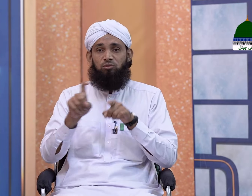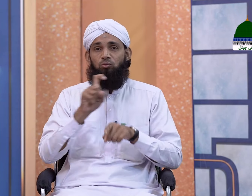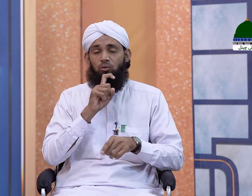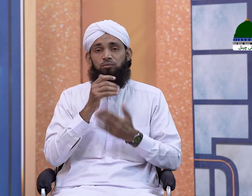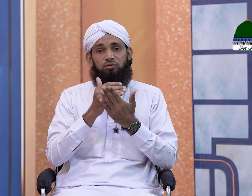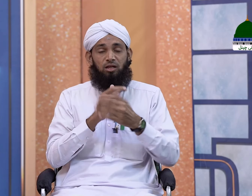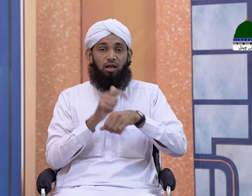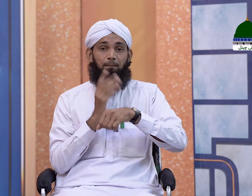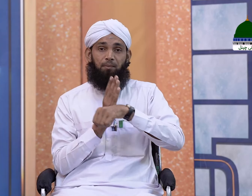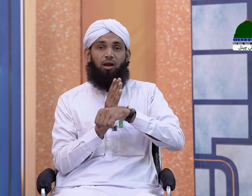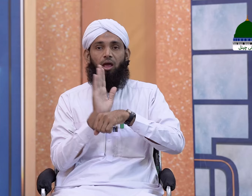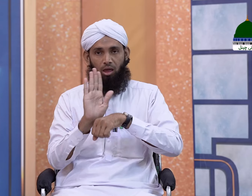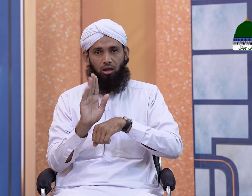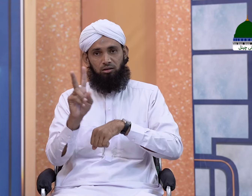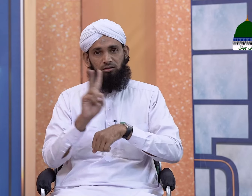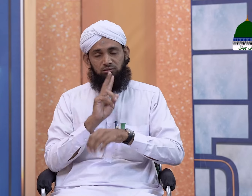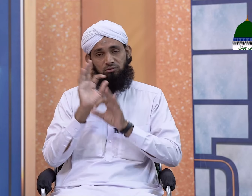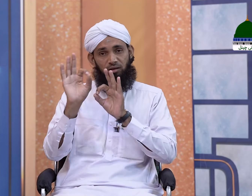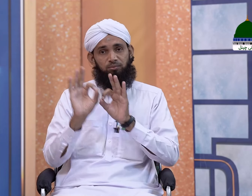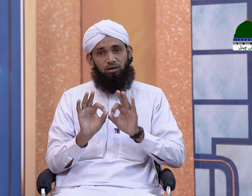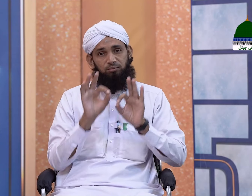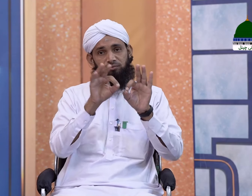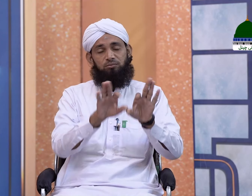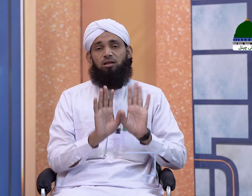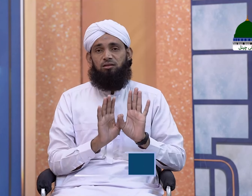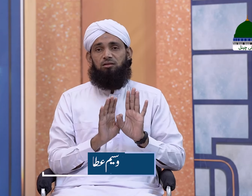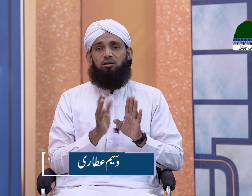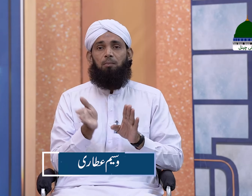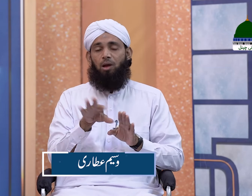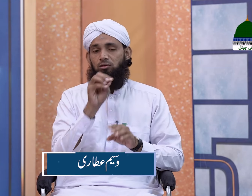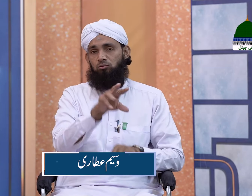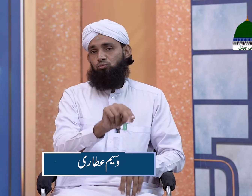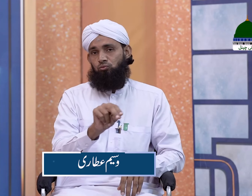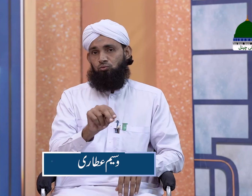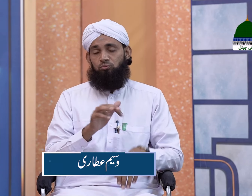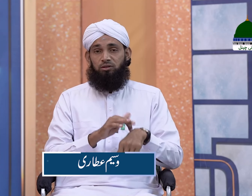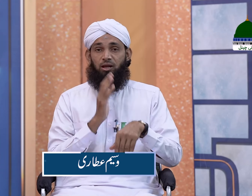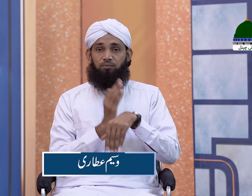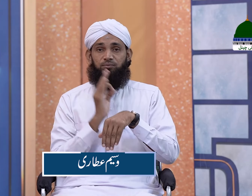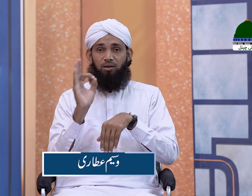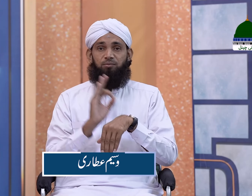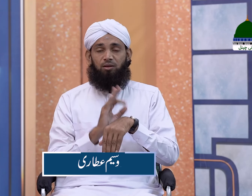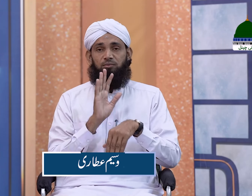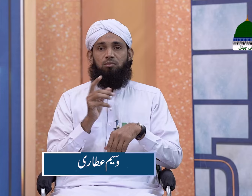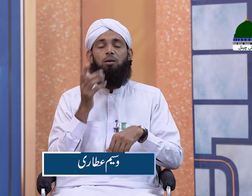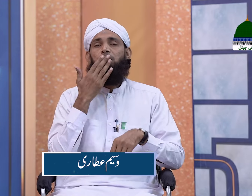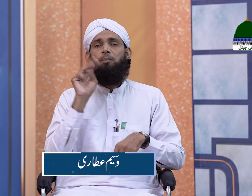اور ہونا بھی چاہیے۔ اگر ہم غور کریں تو یہ بڑی ایک اچھی اور بدیع سی بات ہے۔ بندہ 1 مہینے بعد آیا، اس نے آ کے تعزیت